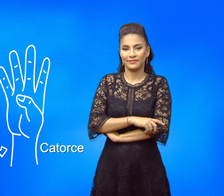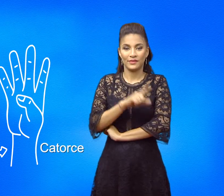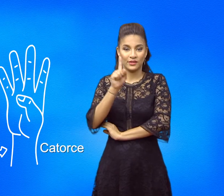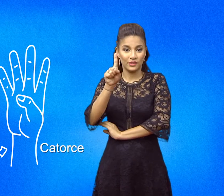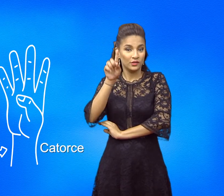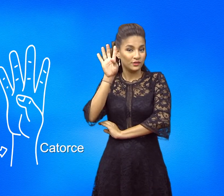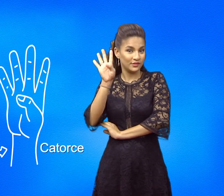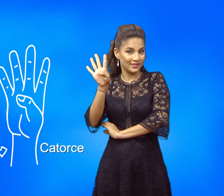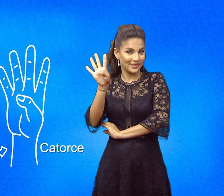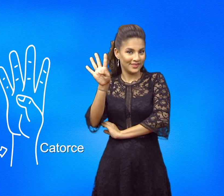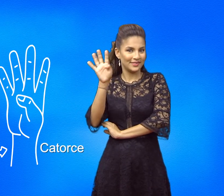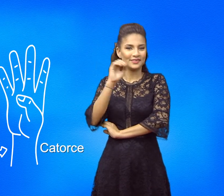14